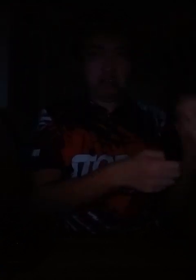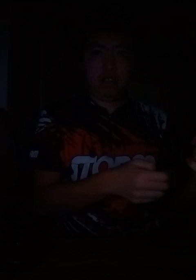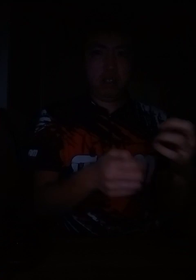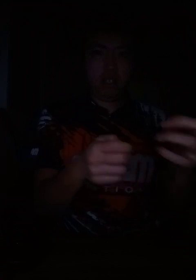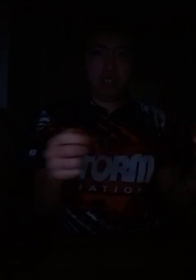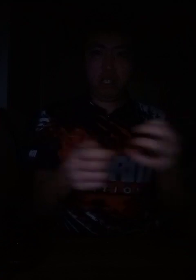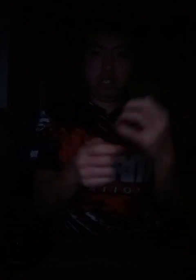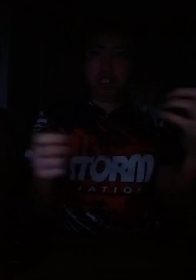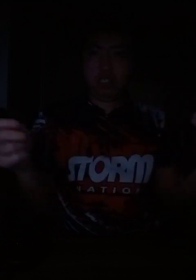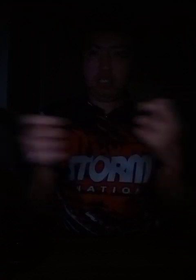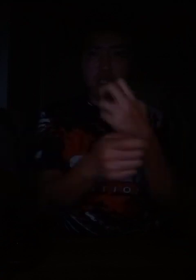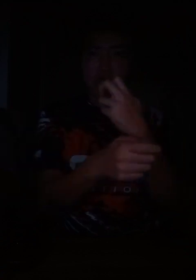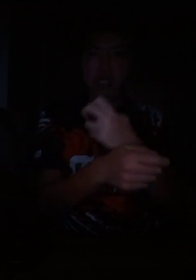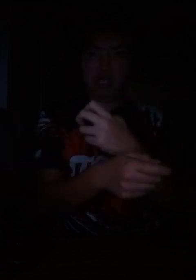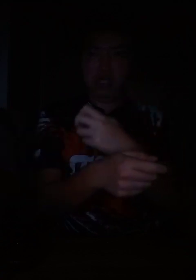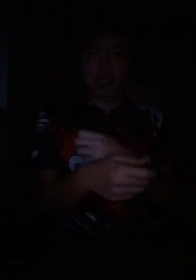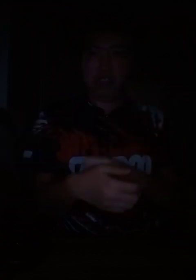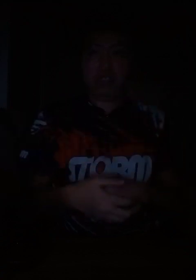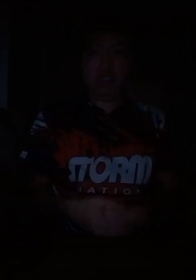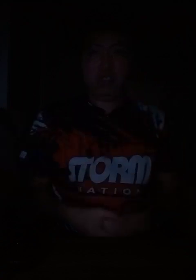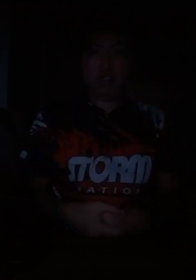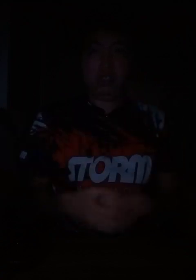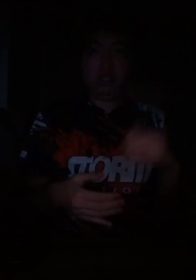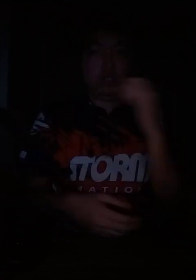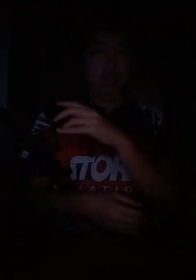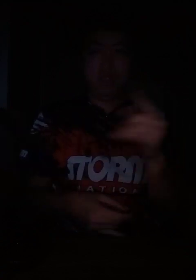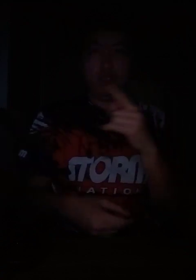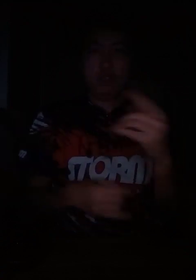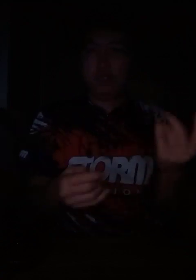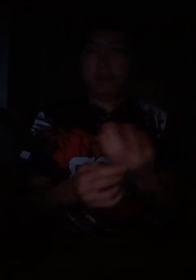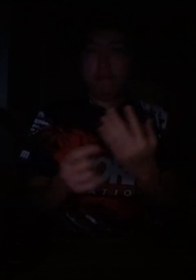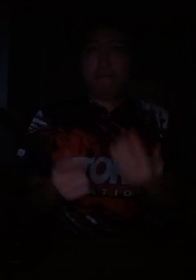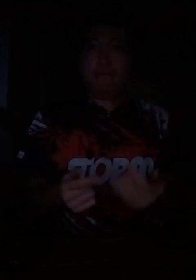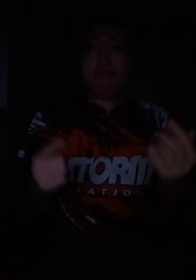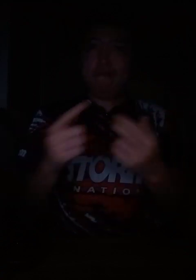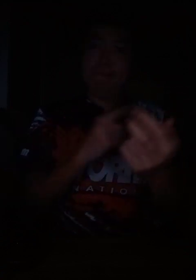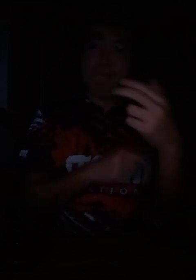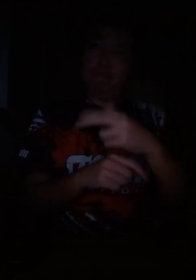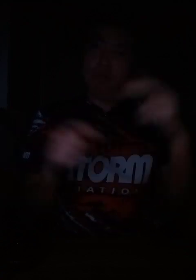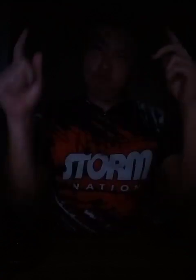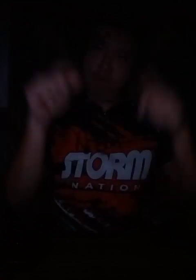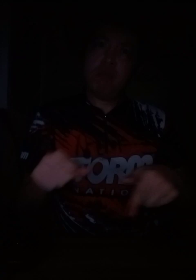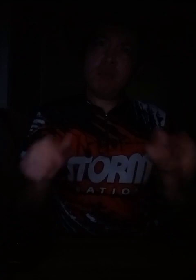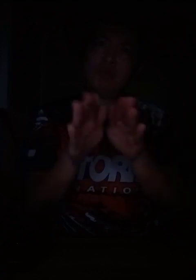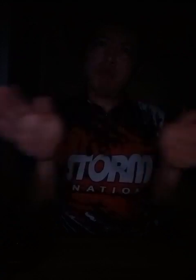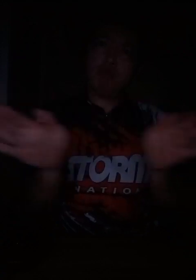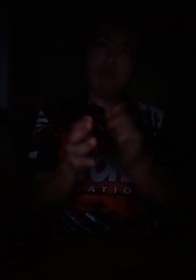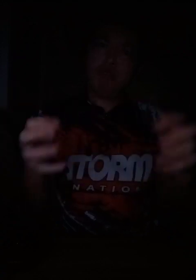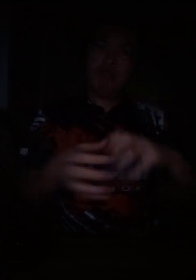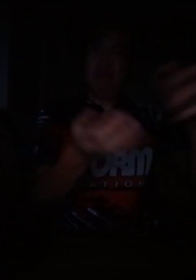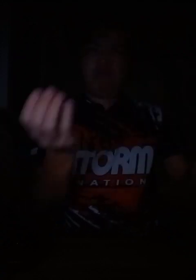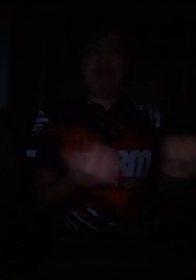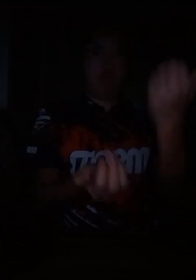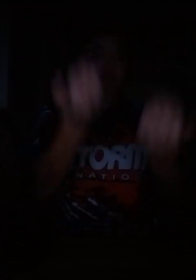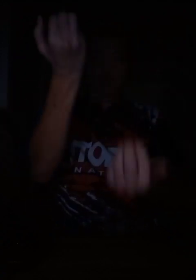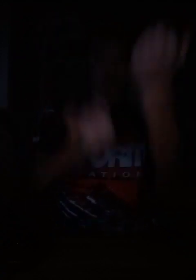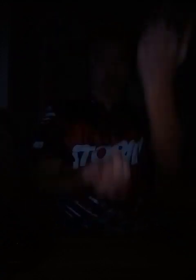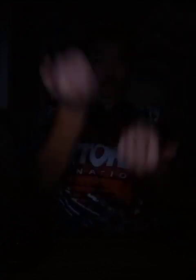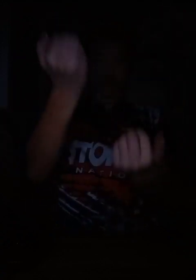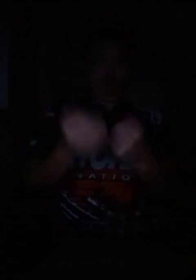터널벽을 들이받았습니다. 이 사고로 다친 사람은 없었지만 사고 충격으로 차량 트렁크 쪽에서 불이 났습니다.